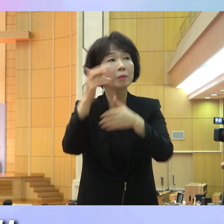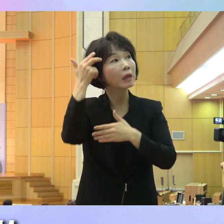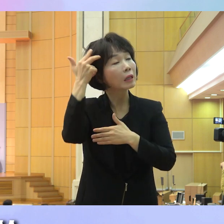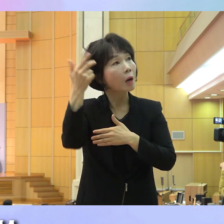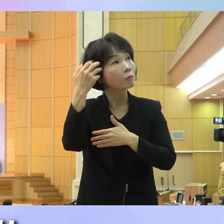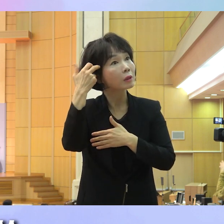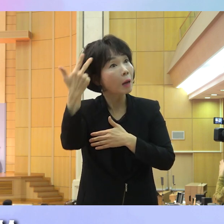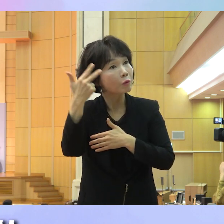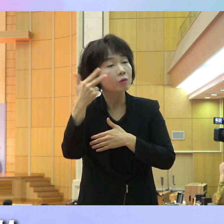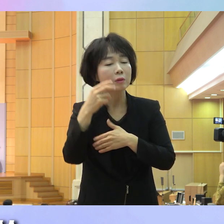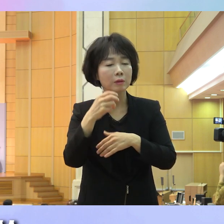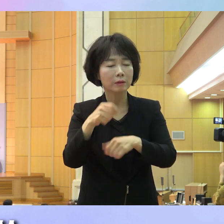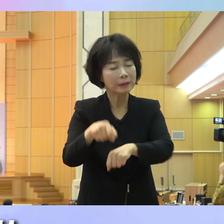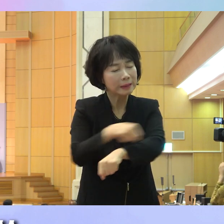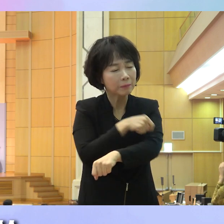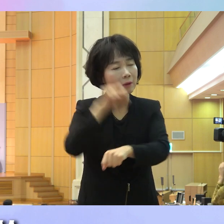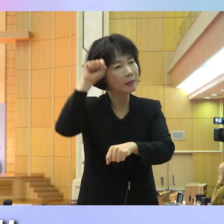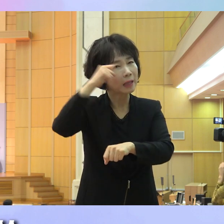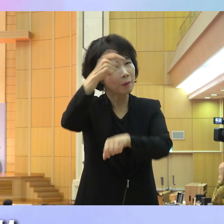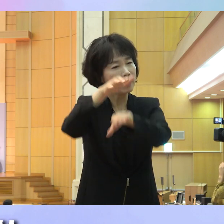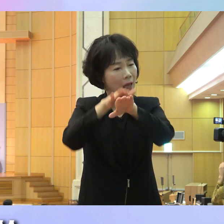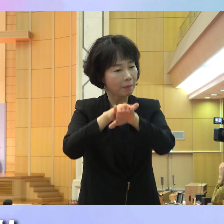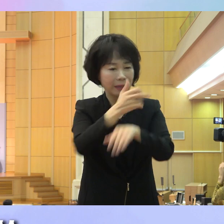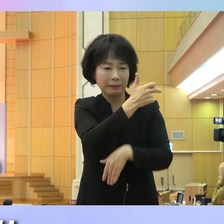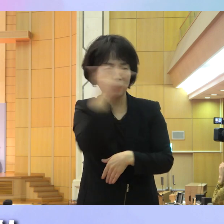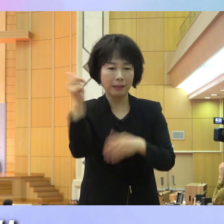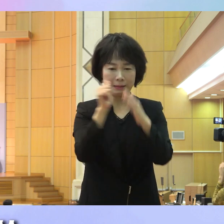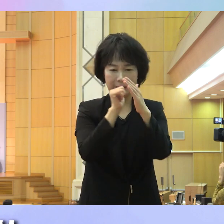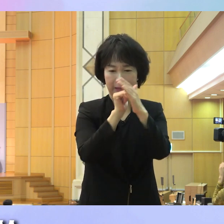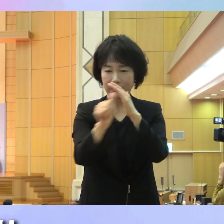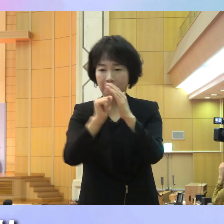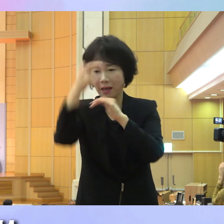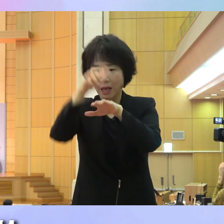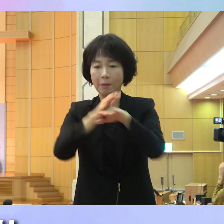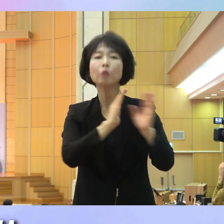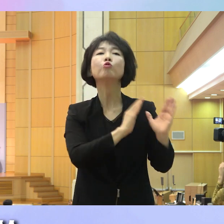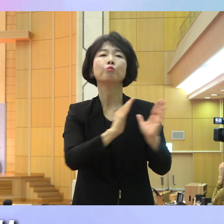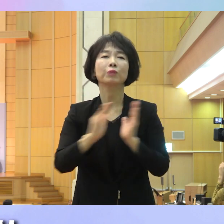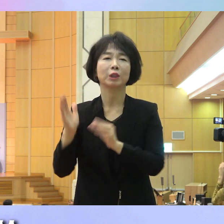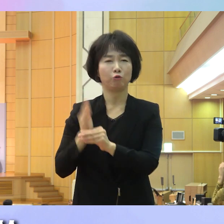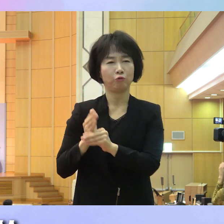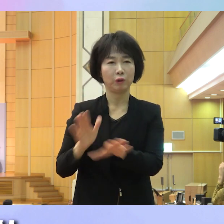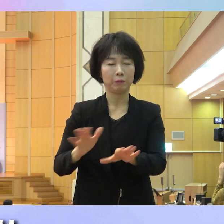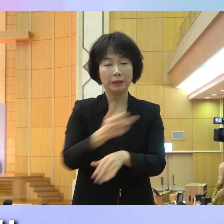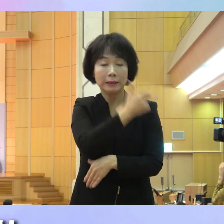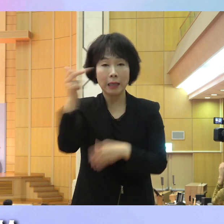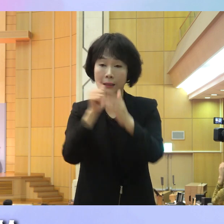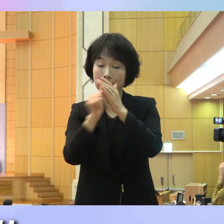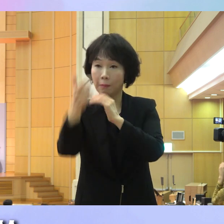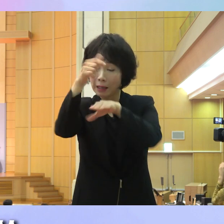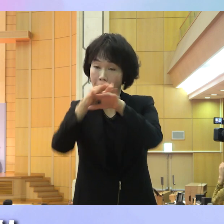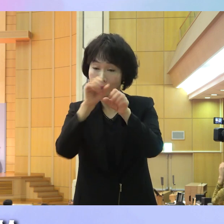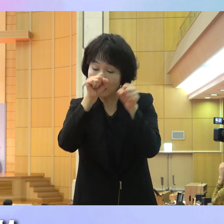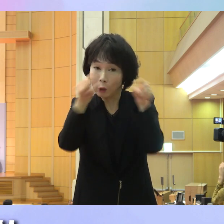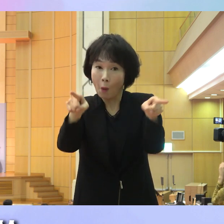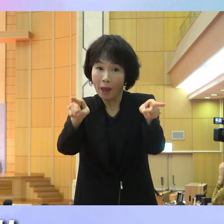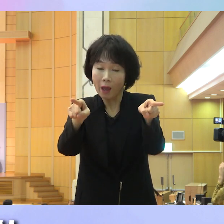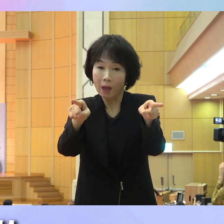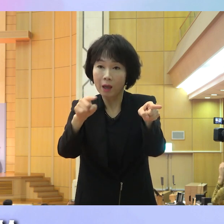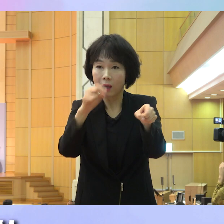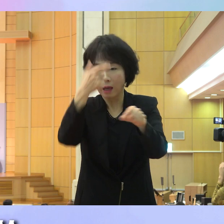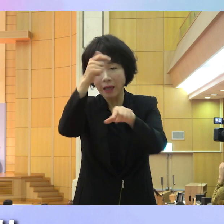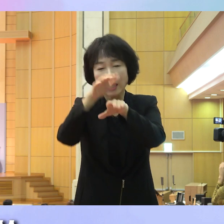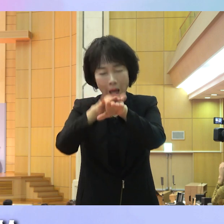새벽기도와 전도대와 또한 대신방이 예비되어 있사오니 이번 대신방 때 대신방을